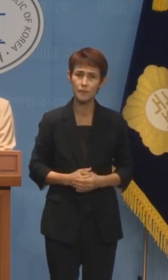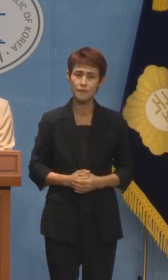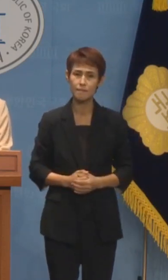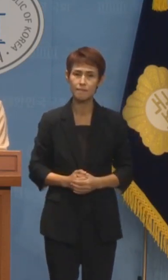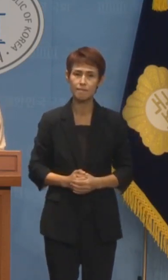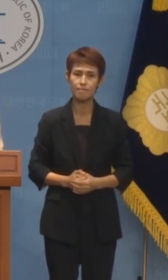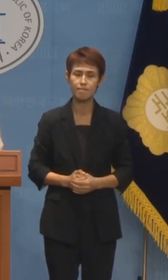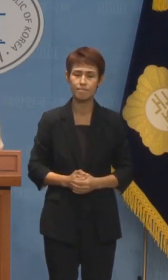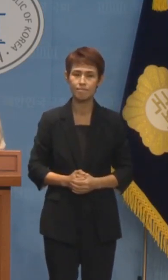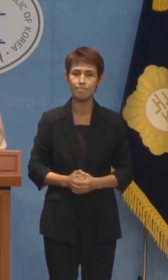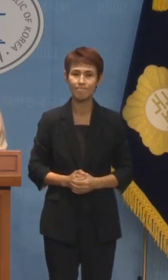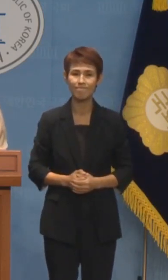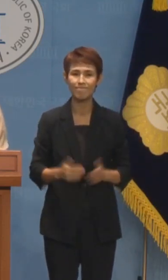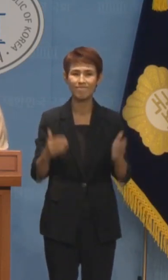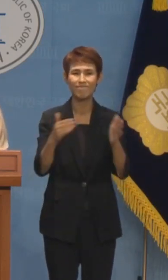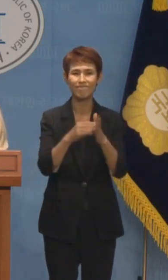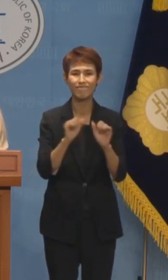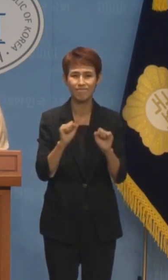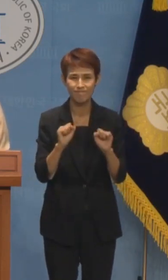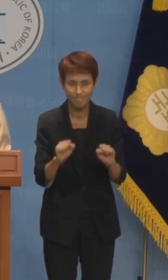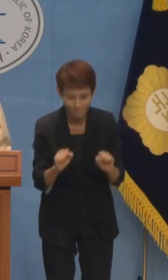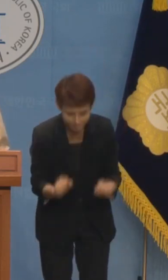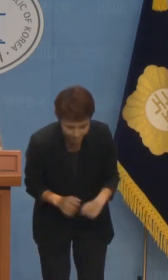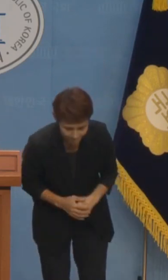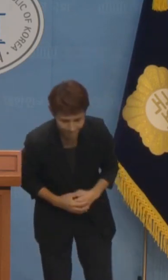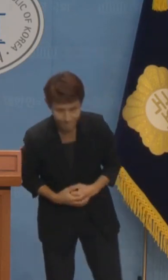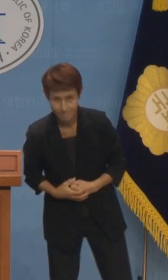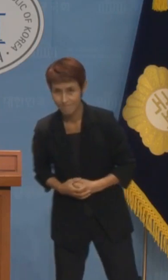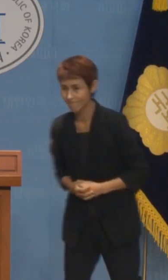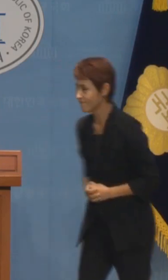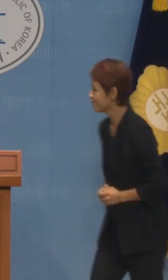마시죠 여기까지 하겠습니다 고맙습니다